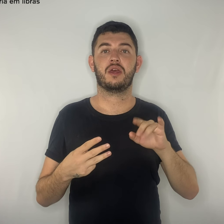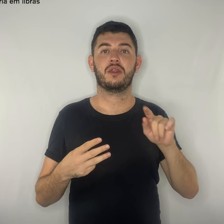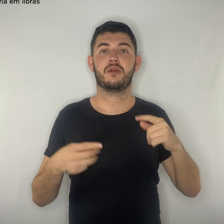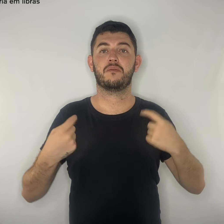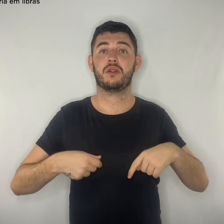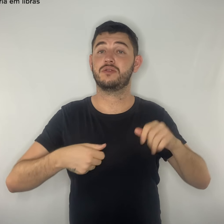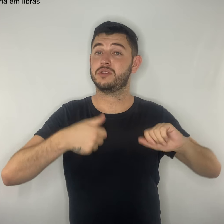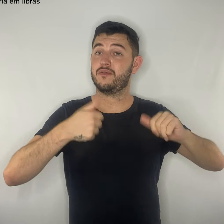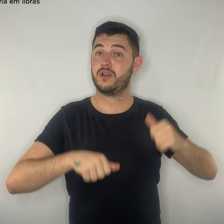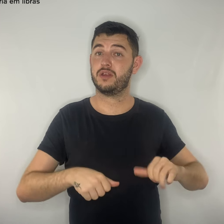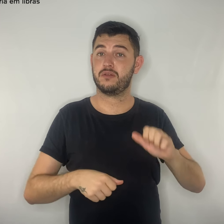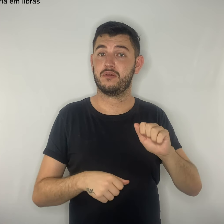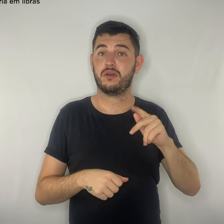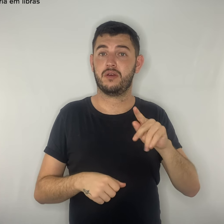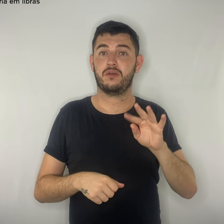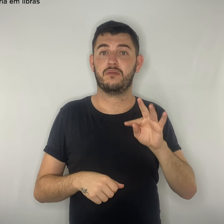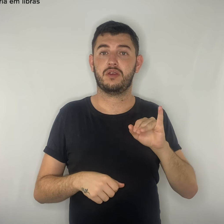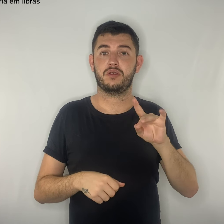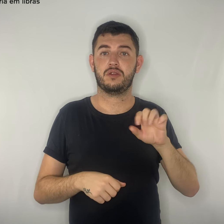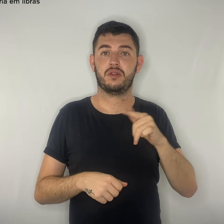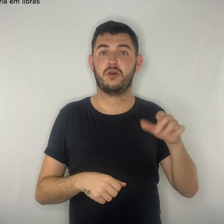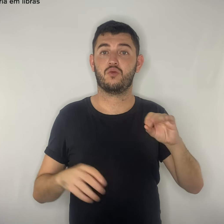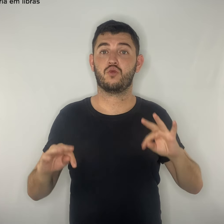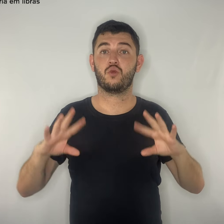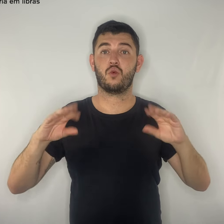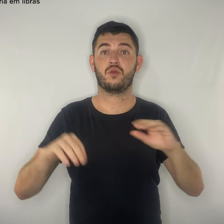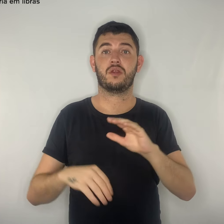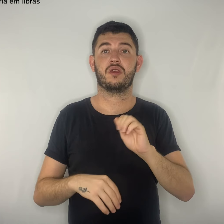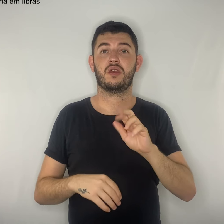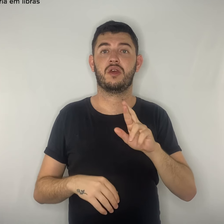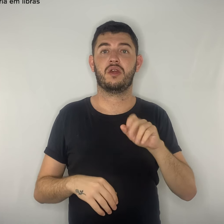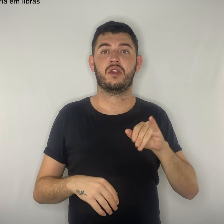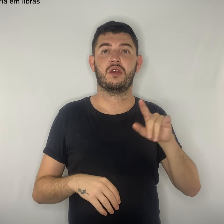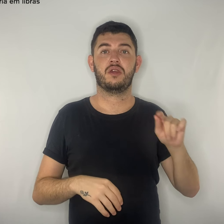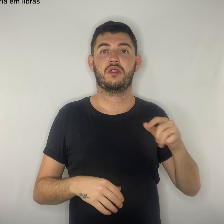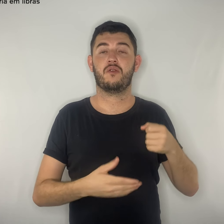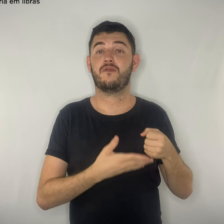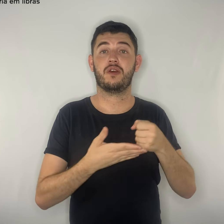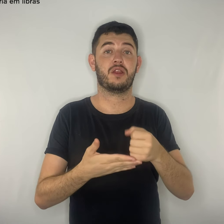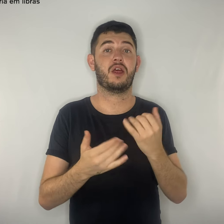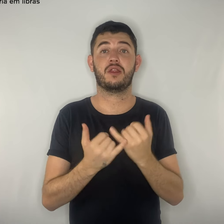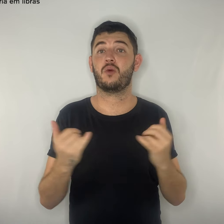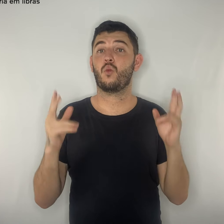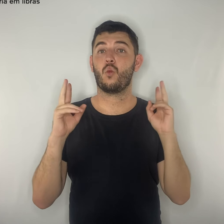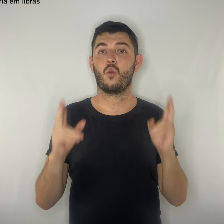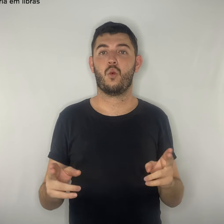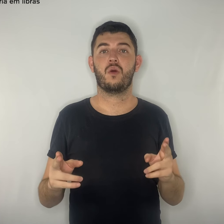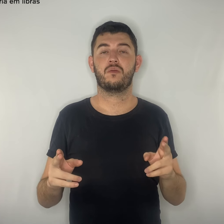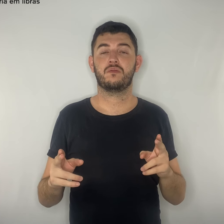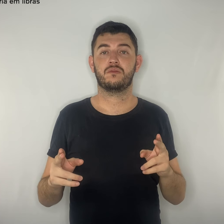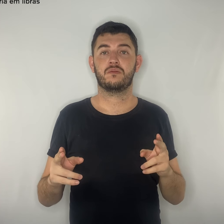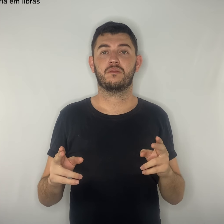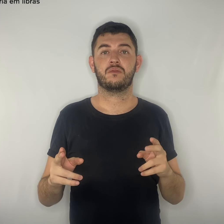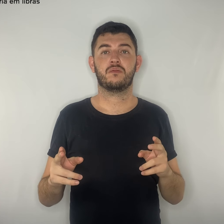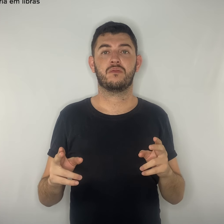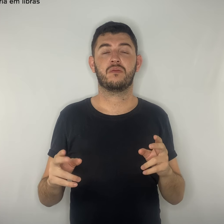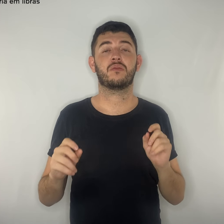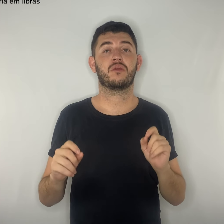seja todas as carências serão ofertadas ao mesmo tempo respeitando O componente